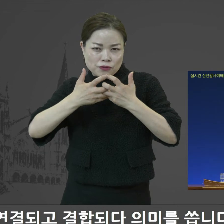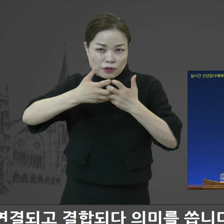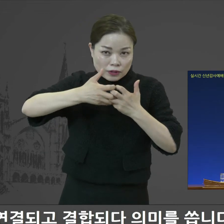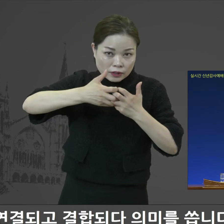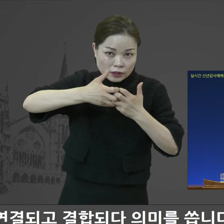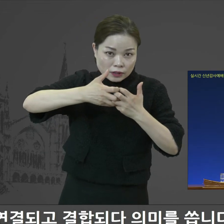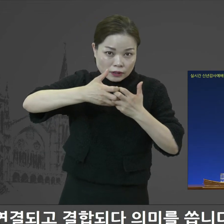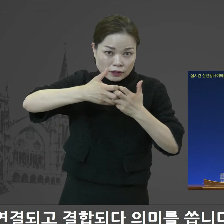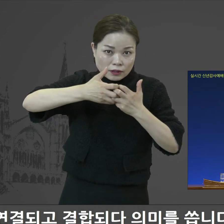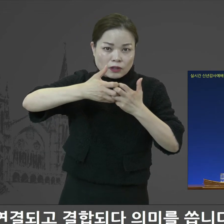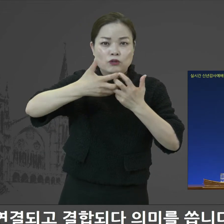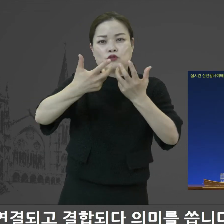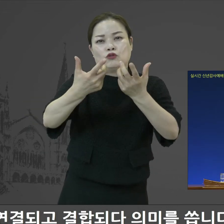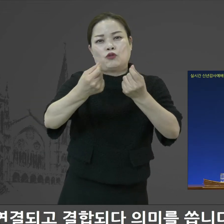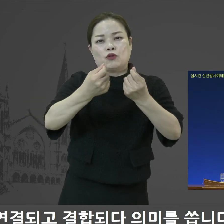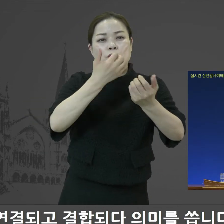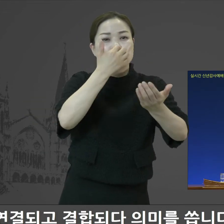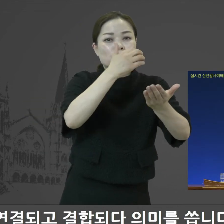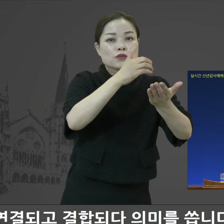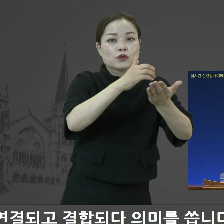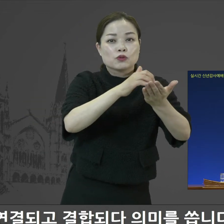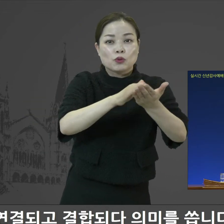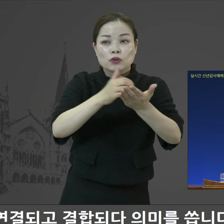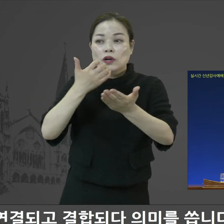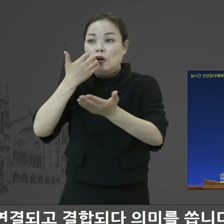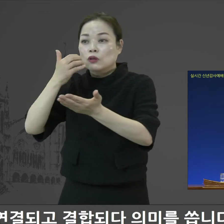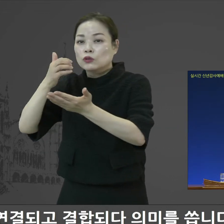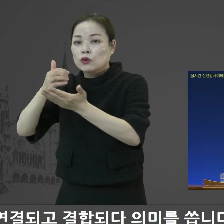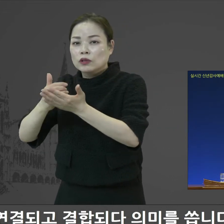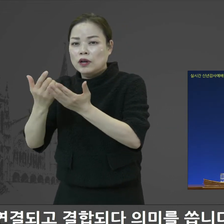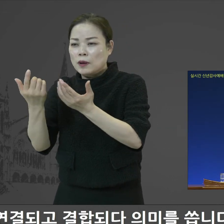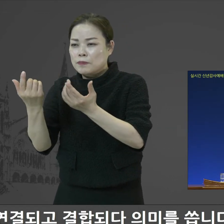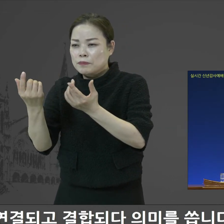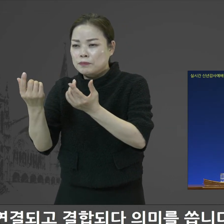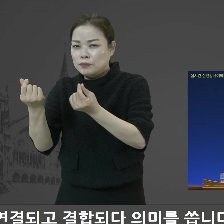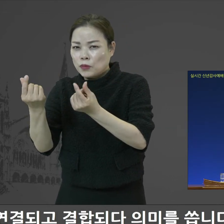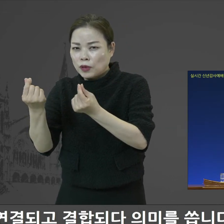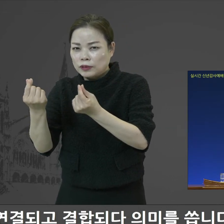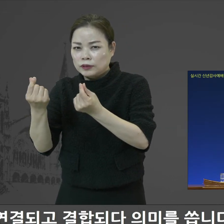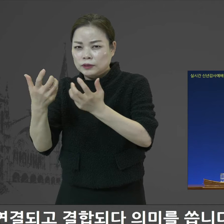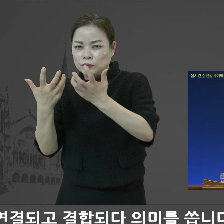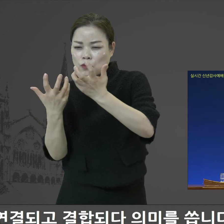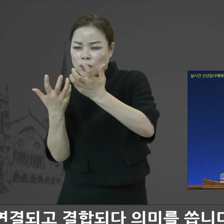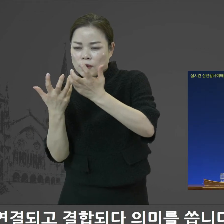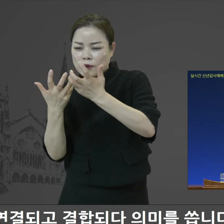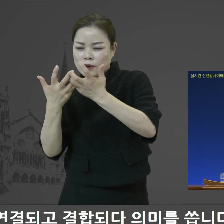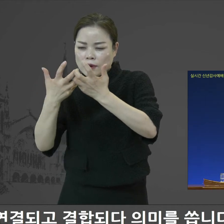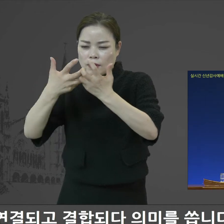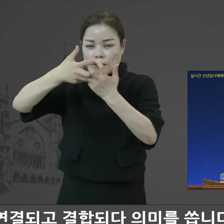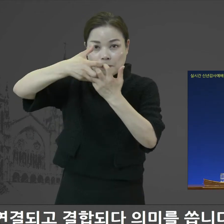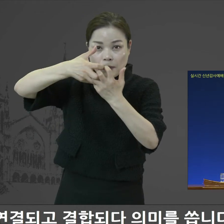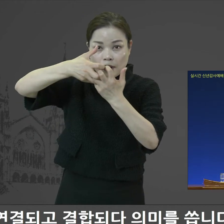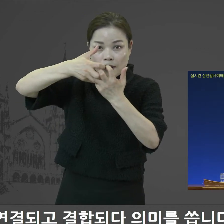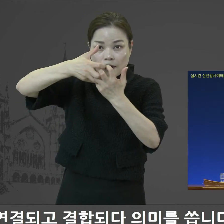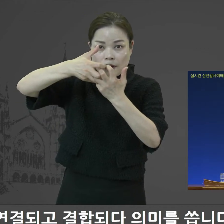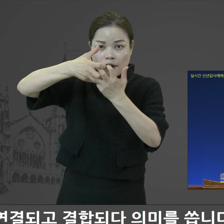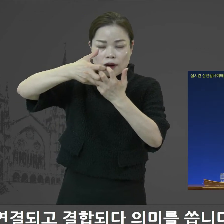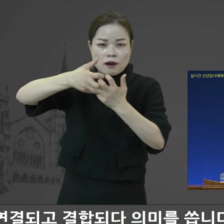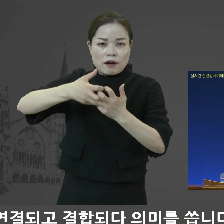맞물려지도록 돌과 돌 사이에 이런 조화가 이루어지는 모습입니다.